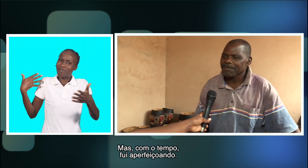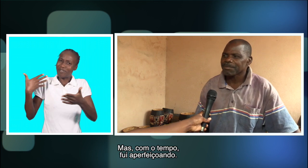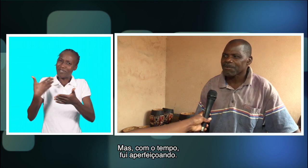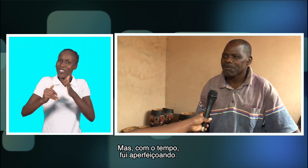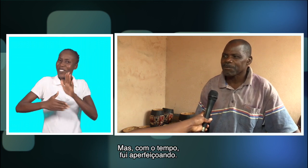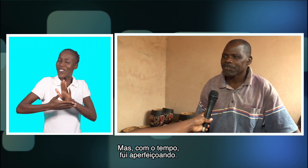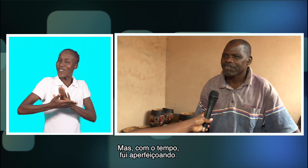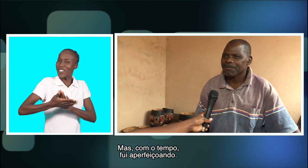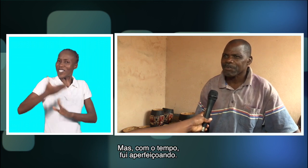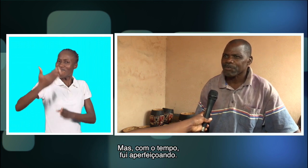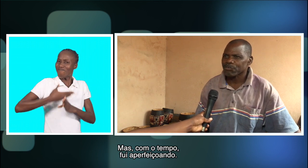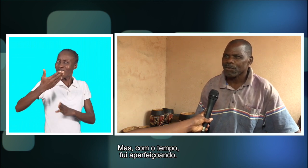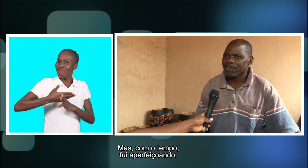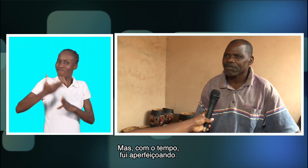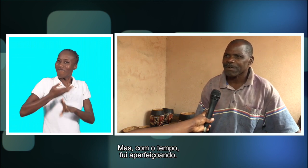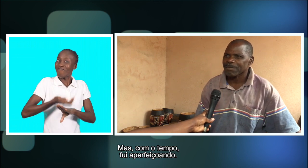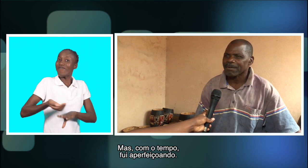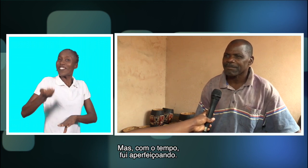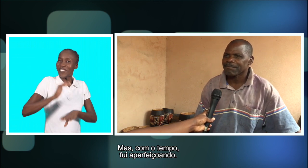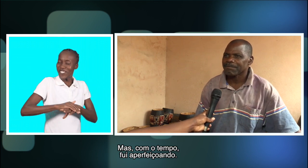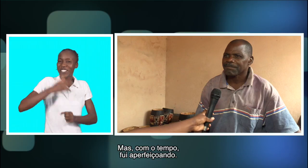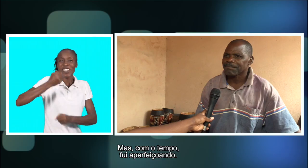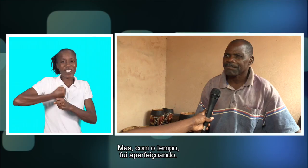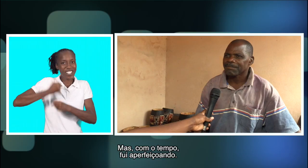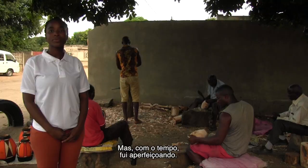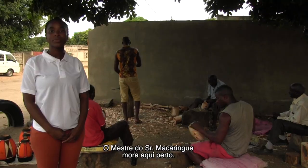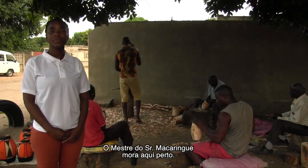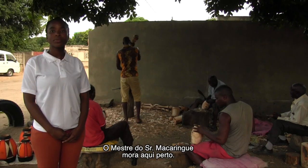andar do tempo, eu comecei já a professorar o trabalho.